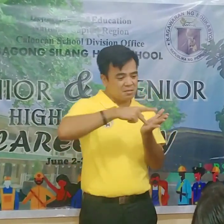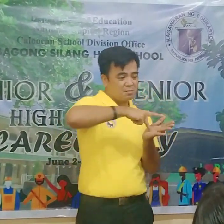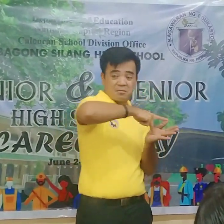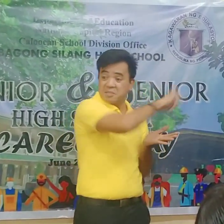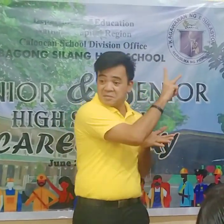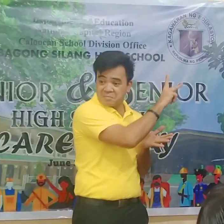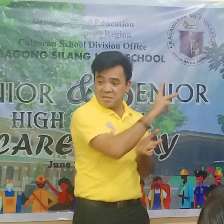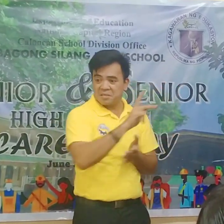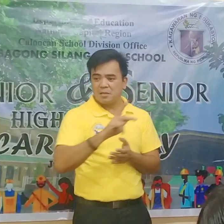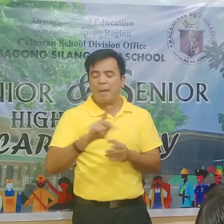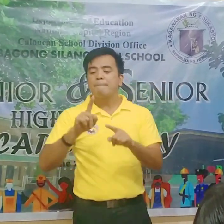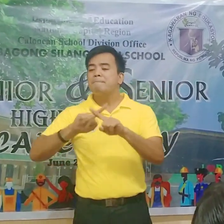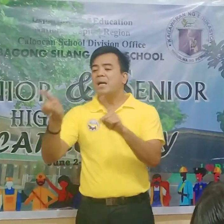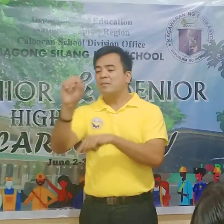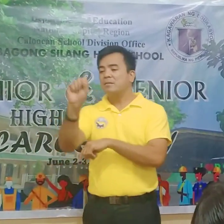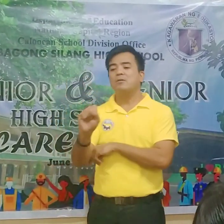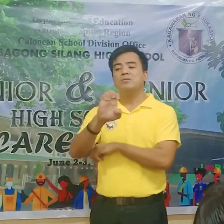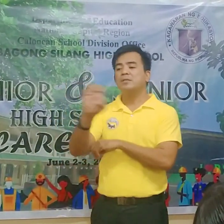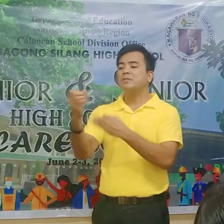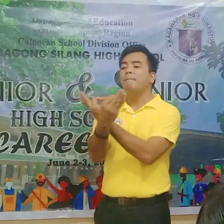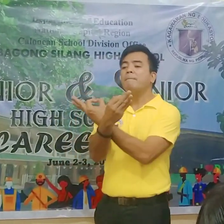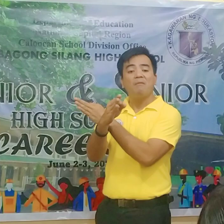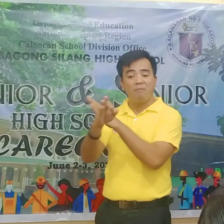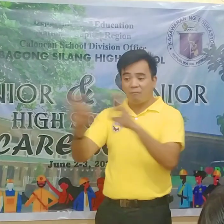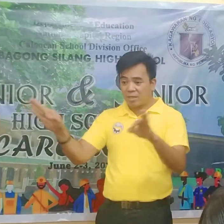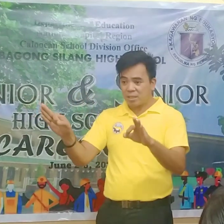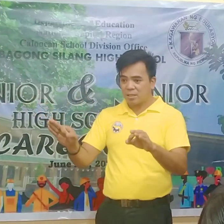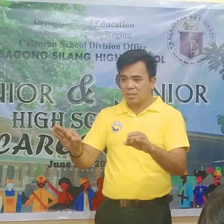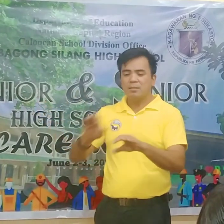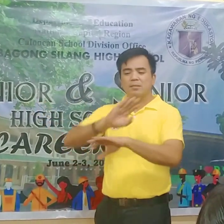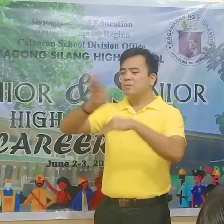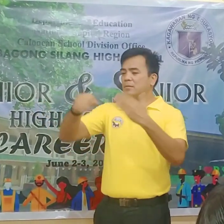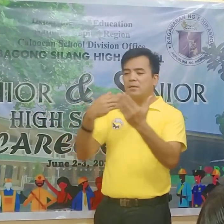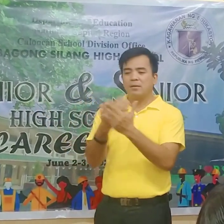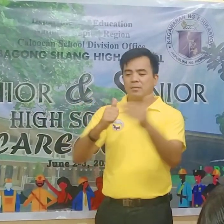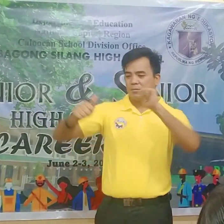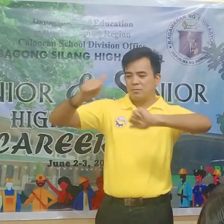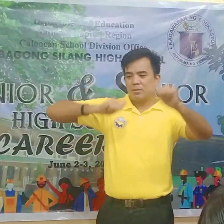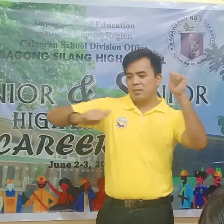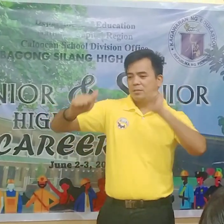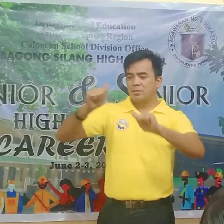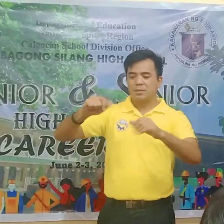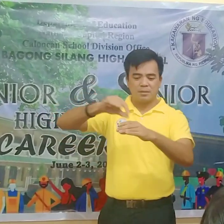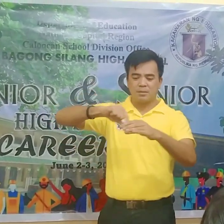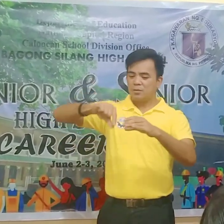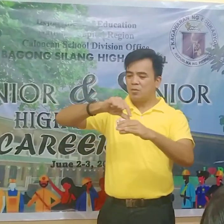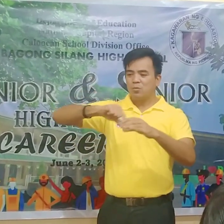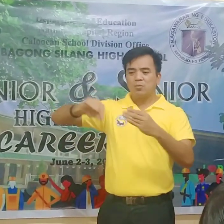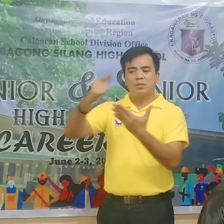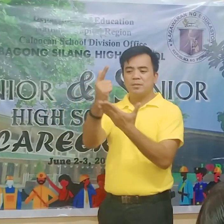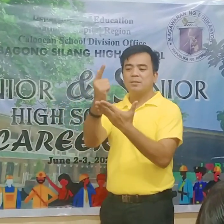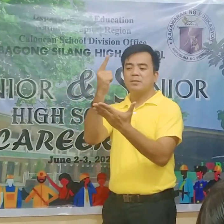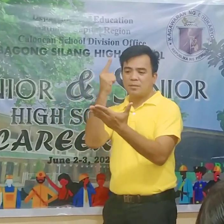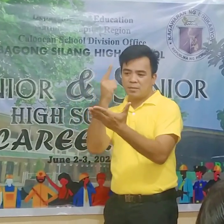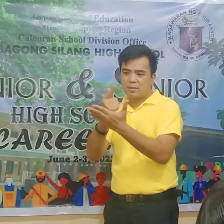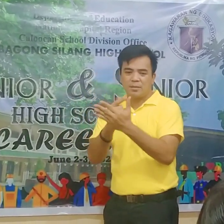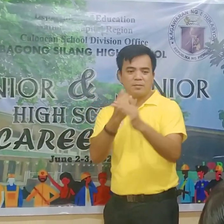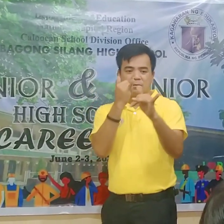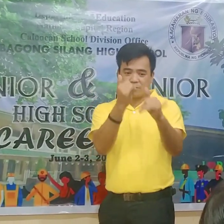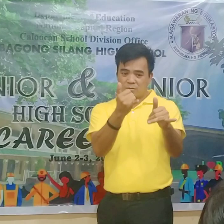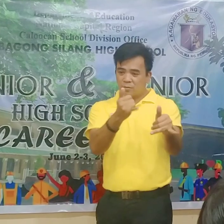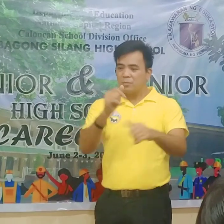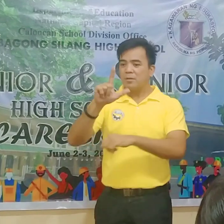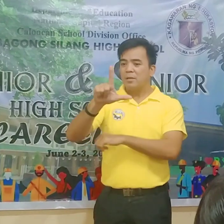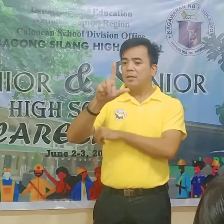siyang magagamit. Nandun po lahat ng activities, quizzes, and lesson po na pag-aaralan po nila. So meron po silang